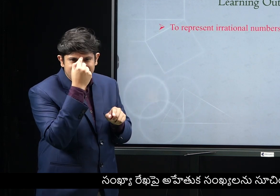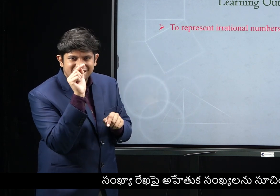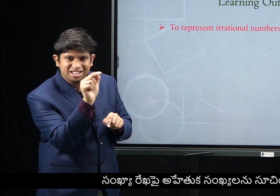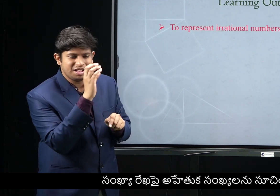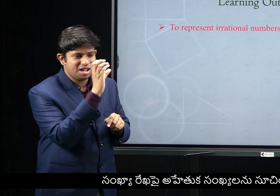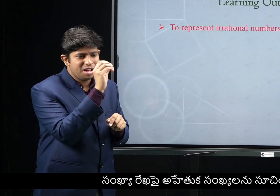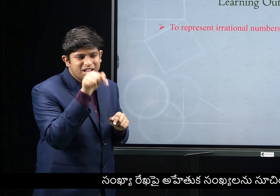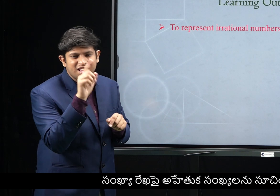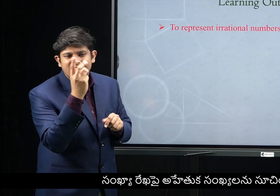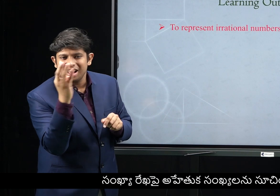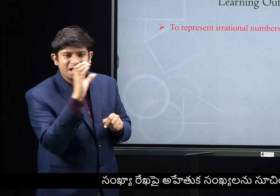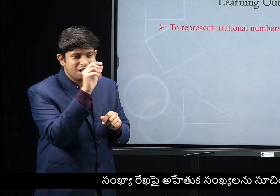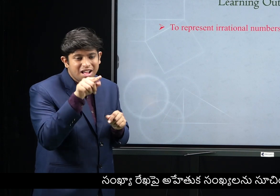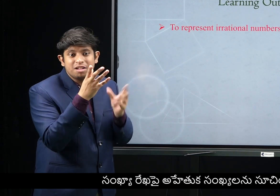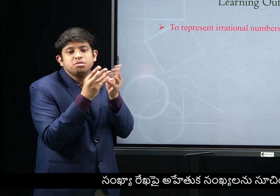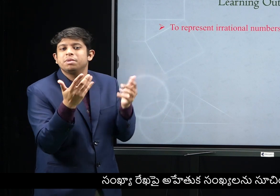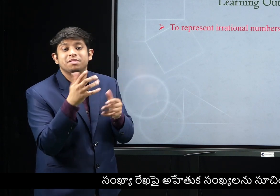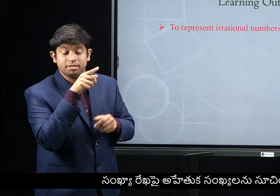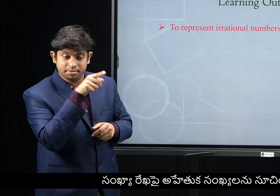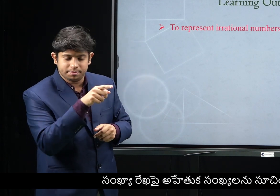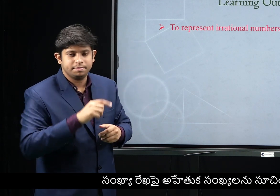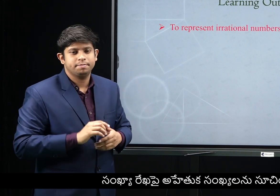సంఖ్యలను సూచించడాన్ని మరియు